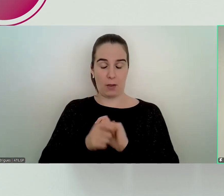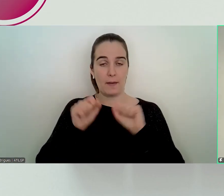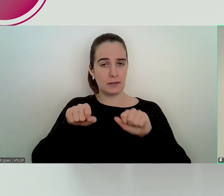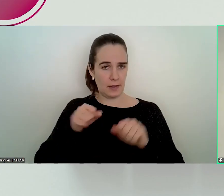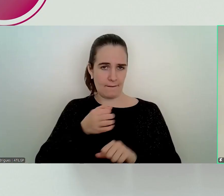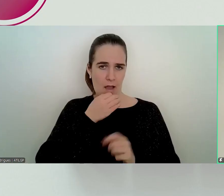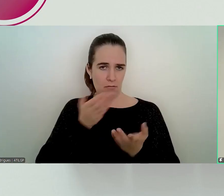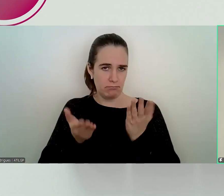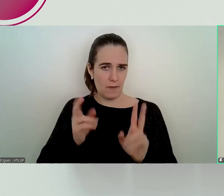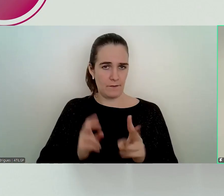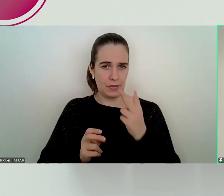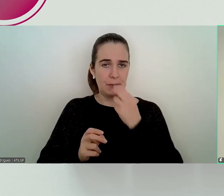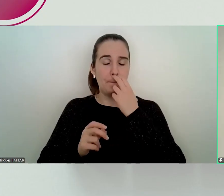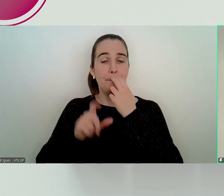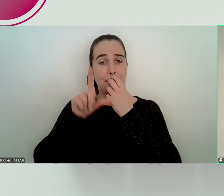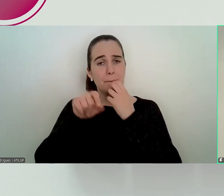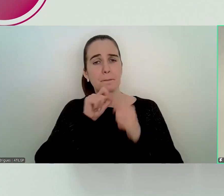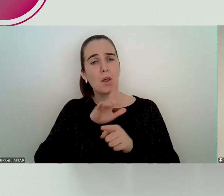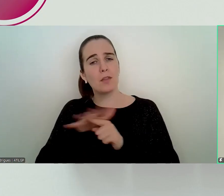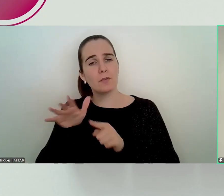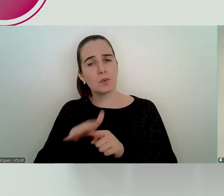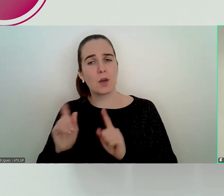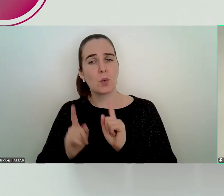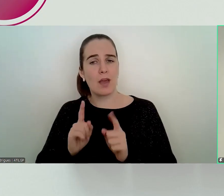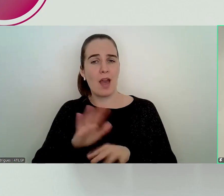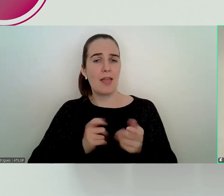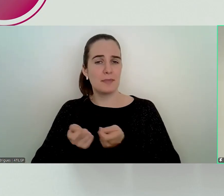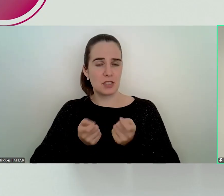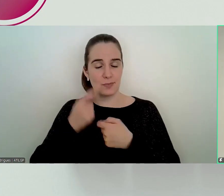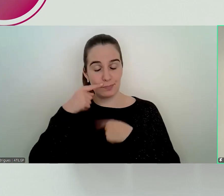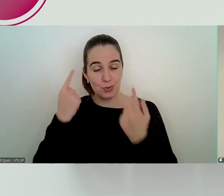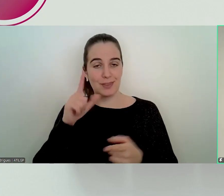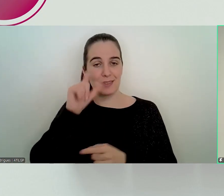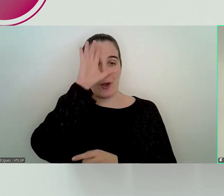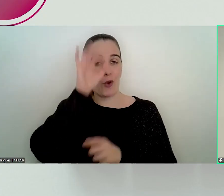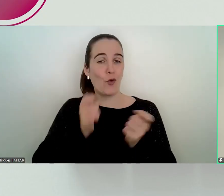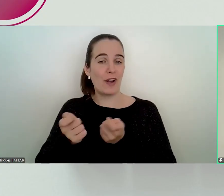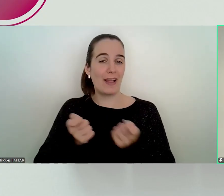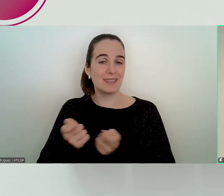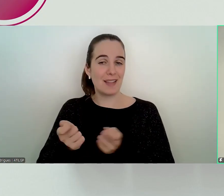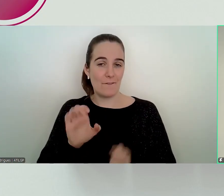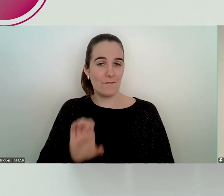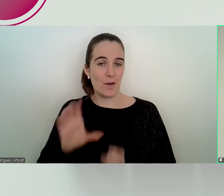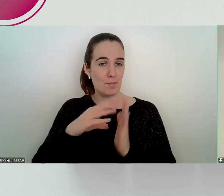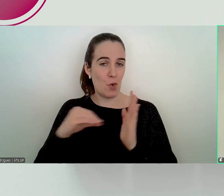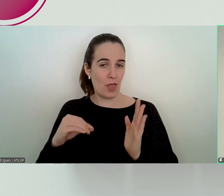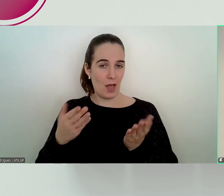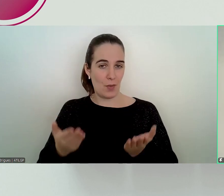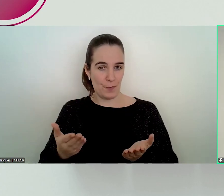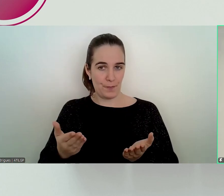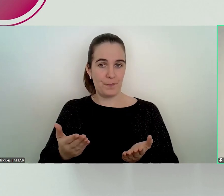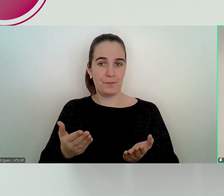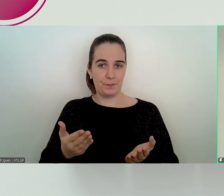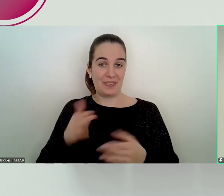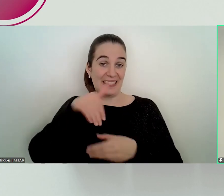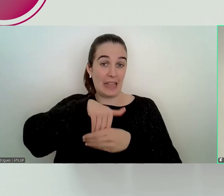também naturalmente na administração pública e nos modelos de governação, enfim, no contexto da própria